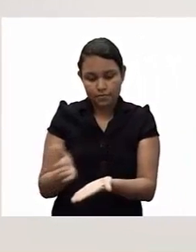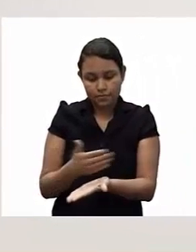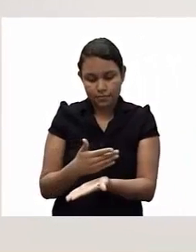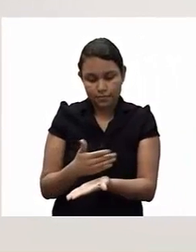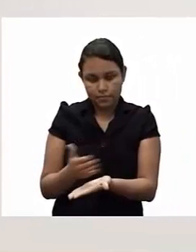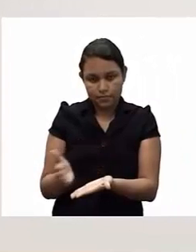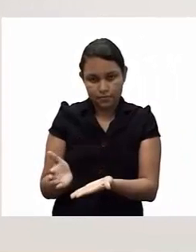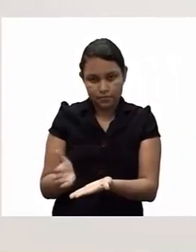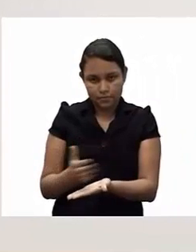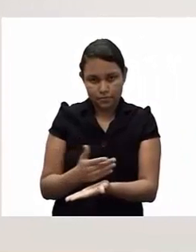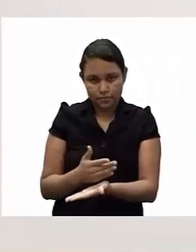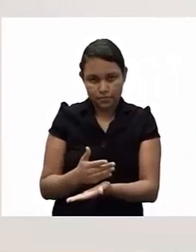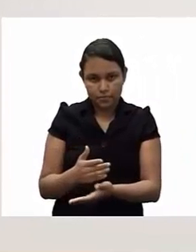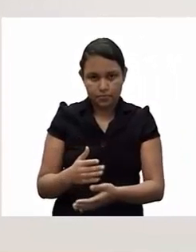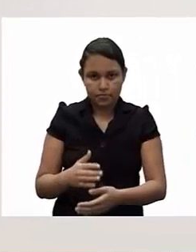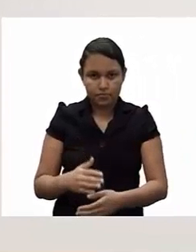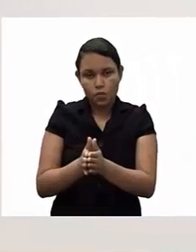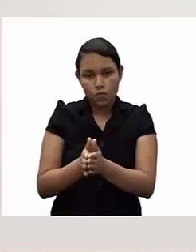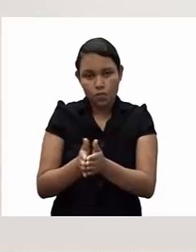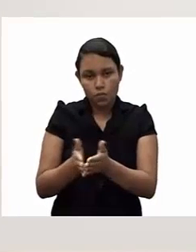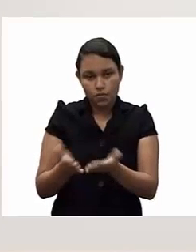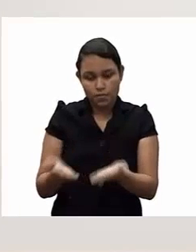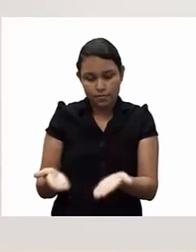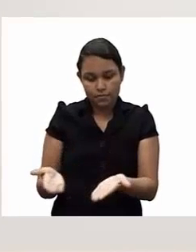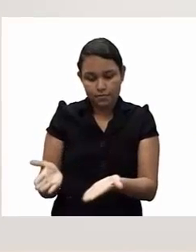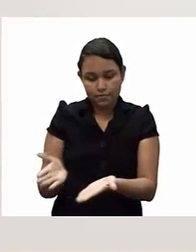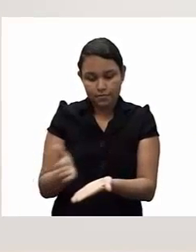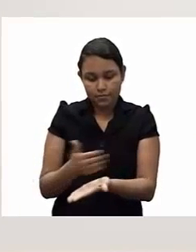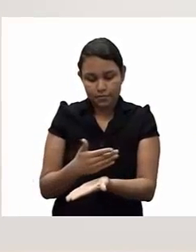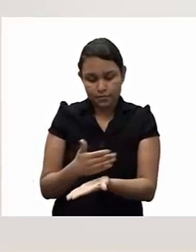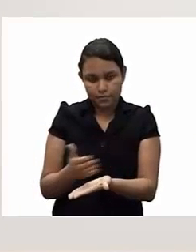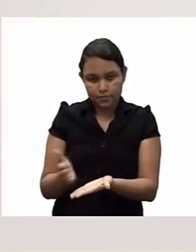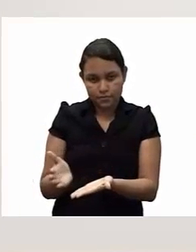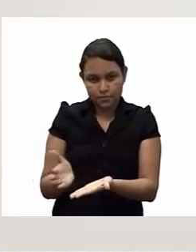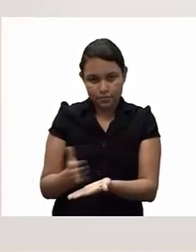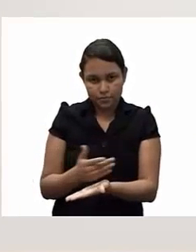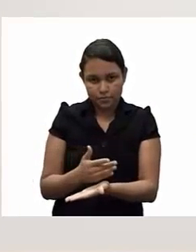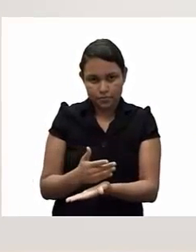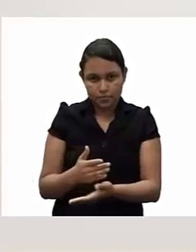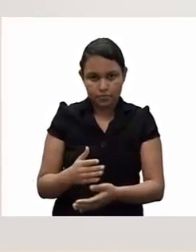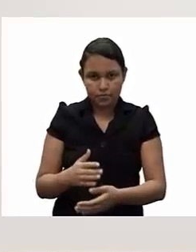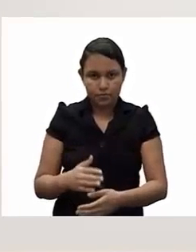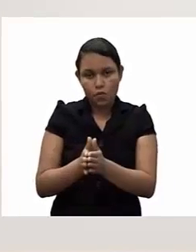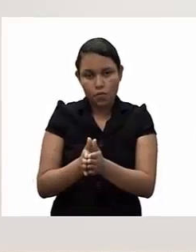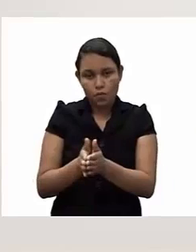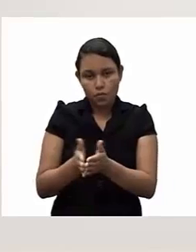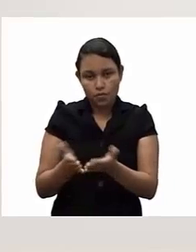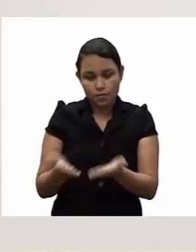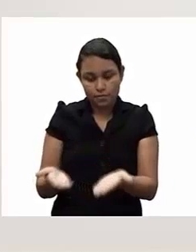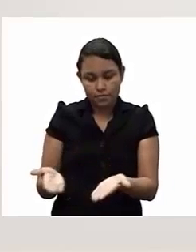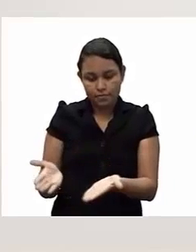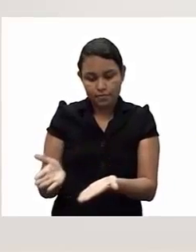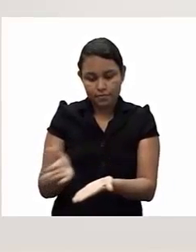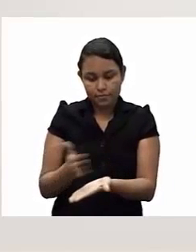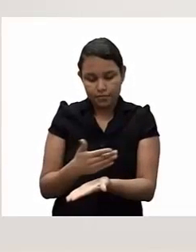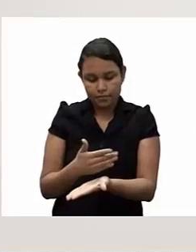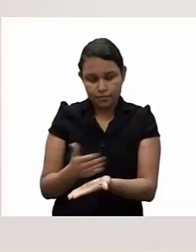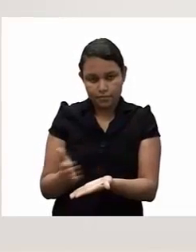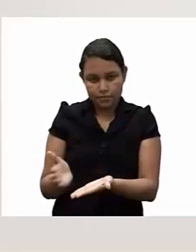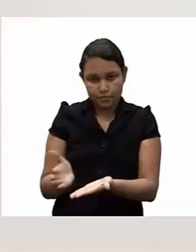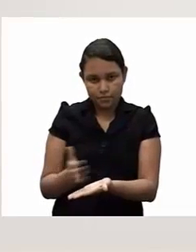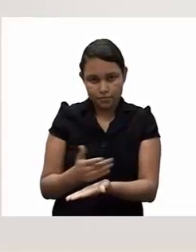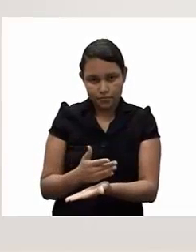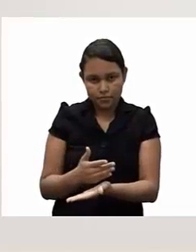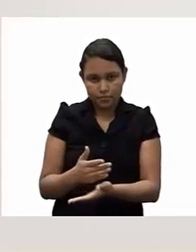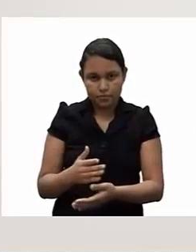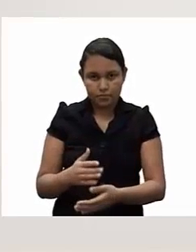utilizan en las comunidades de sordos son ejemplos de lenguajes humanos naturales que se expresan mediante cambios en las